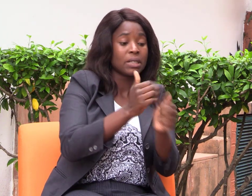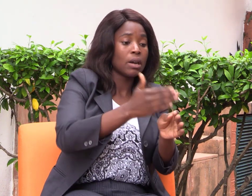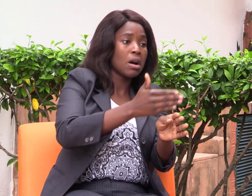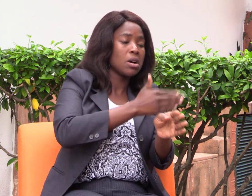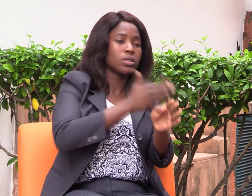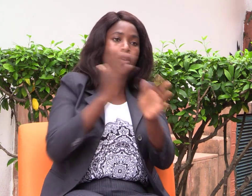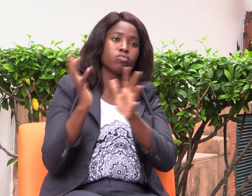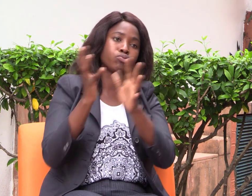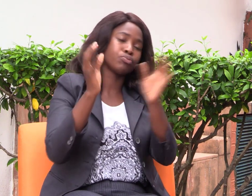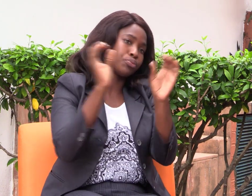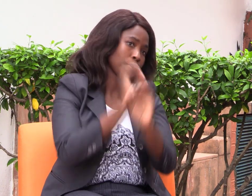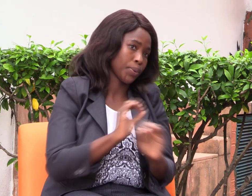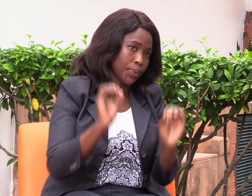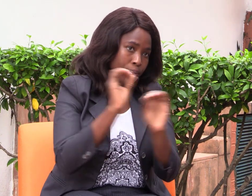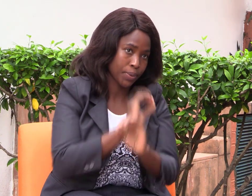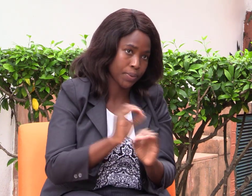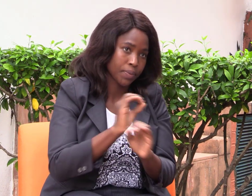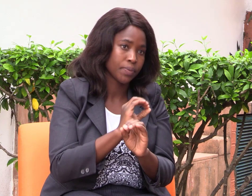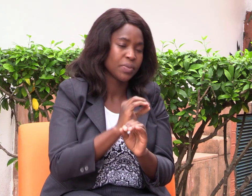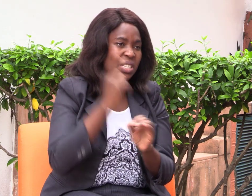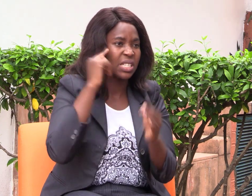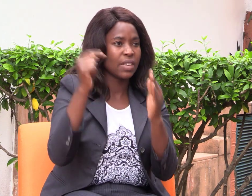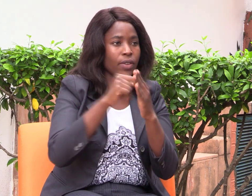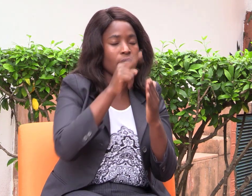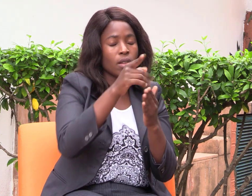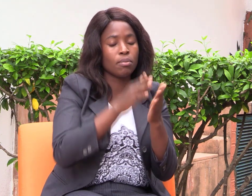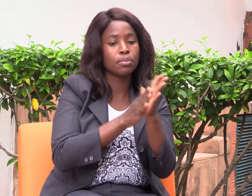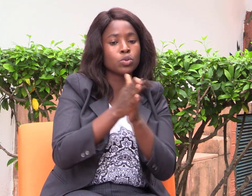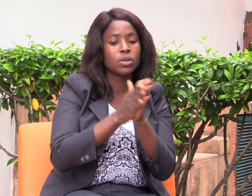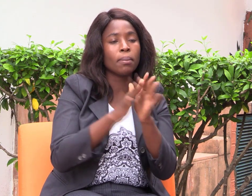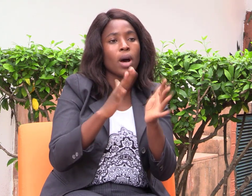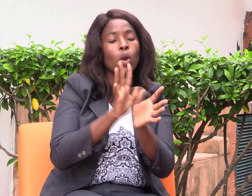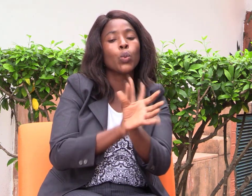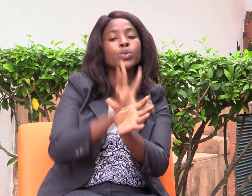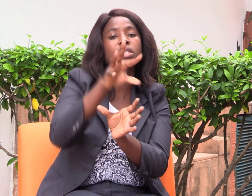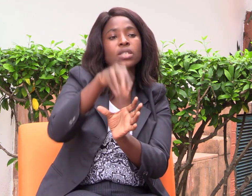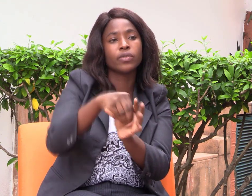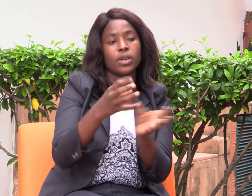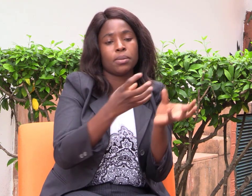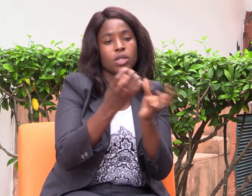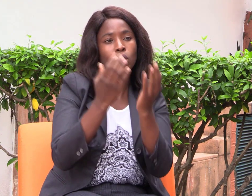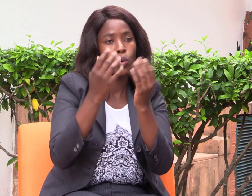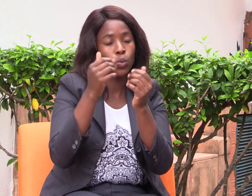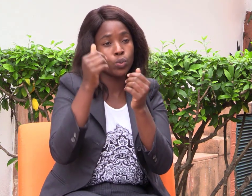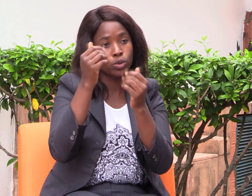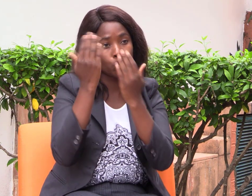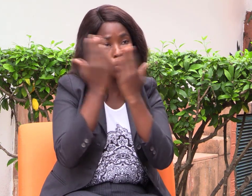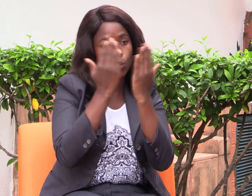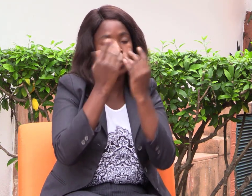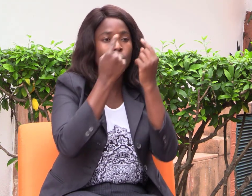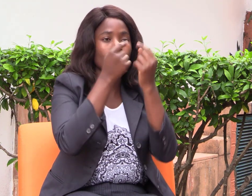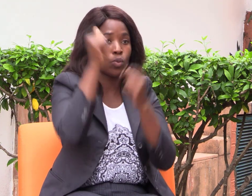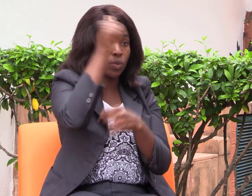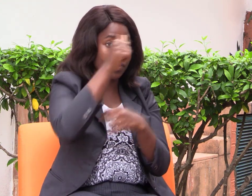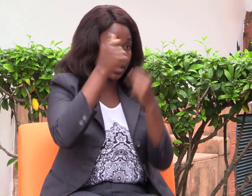é a UEM, mas o número ainda é reduzido, alguns, porque